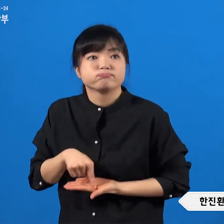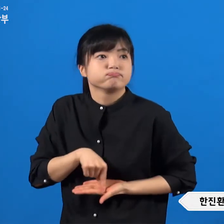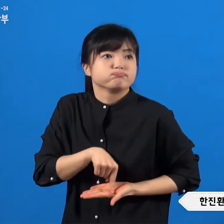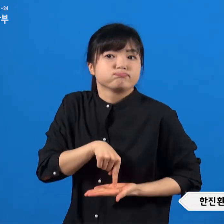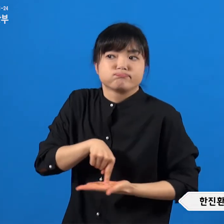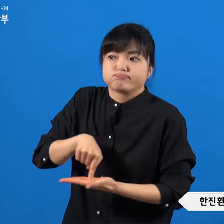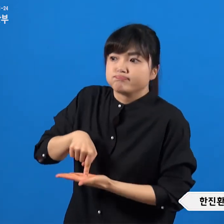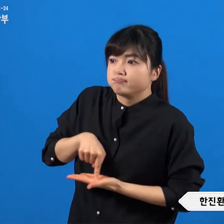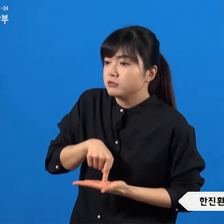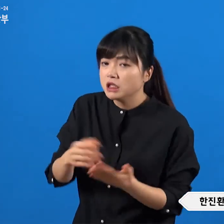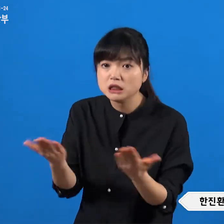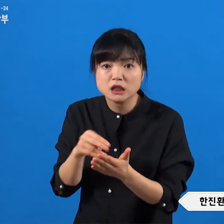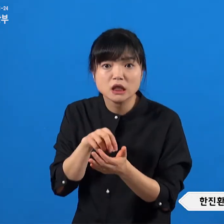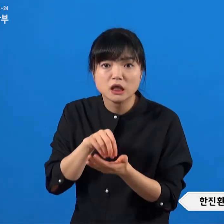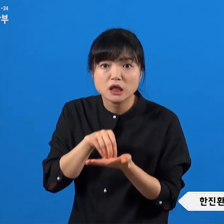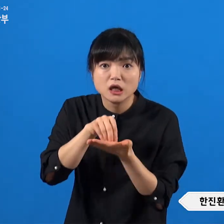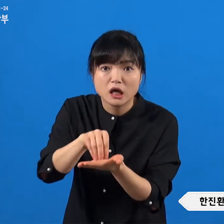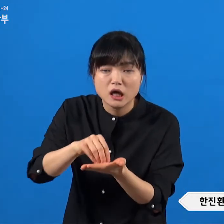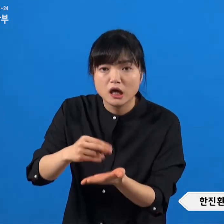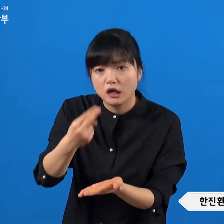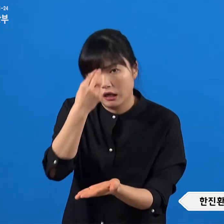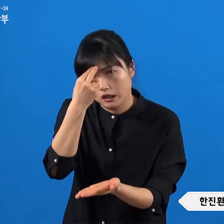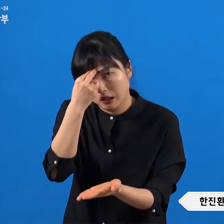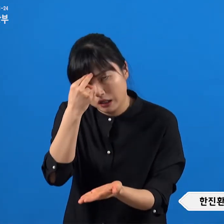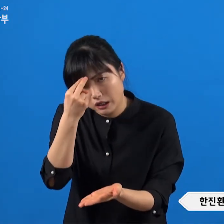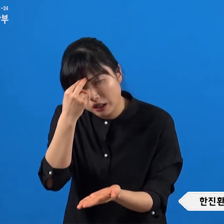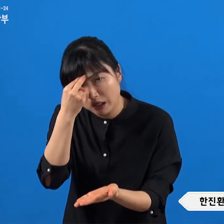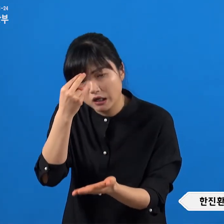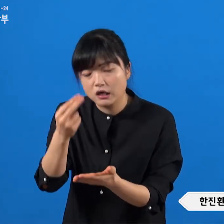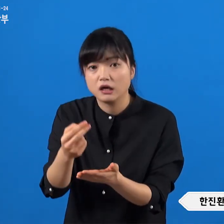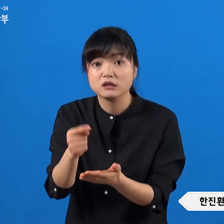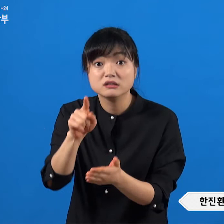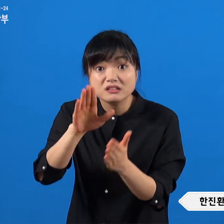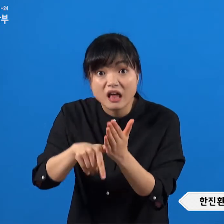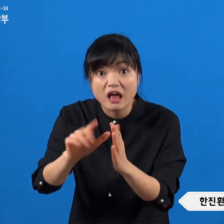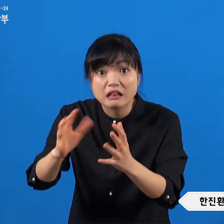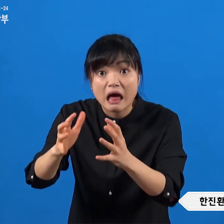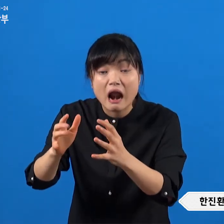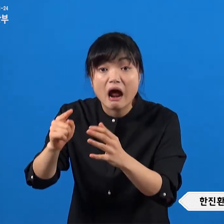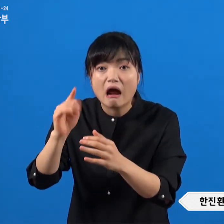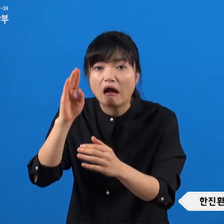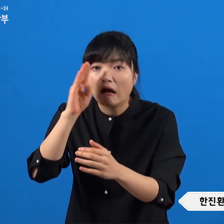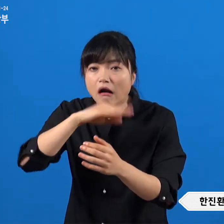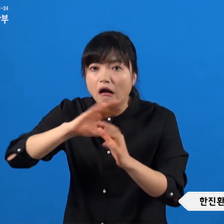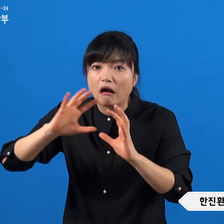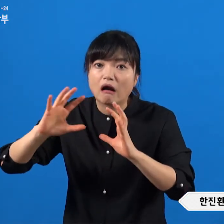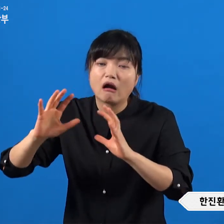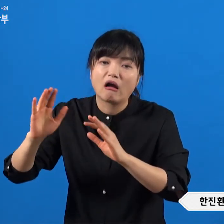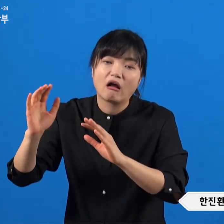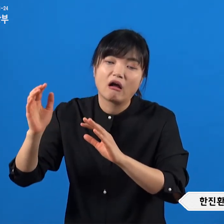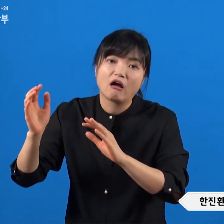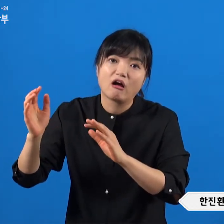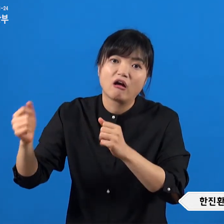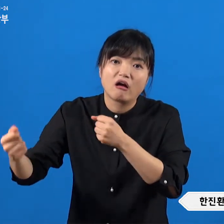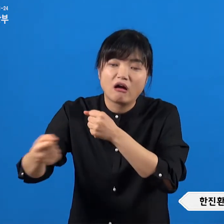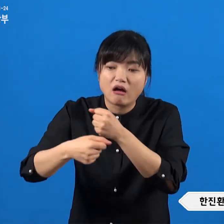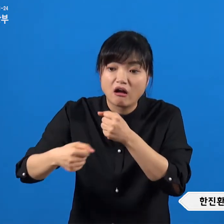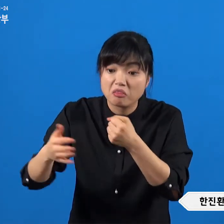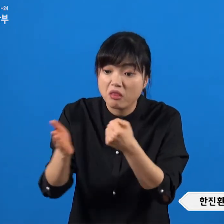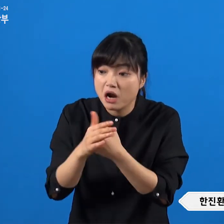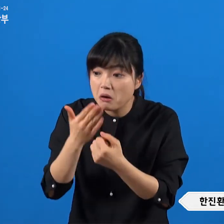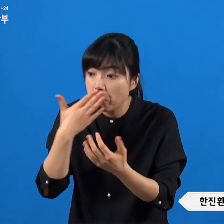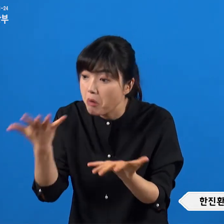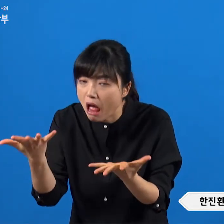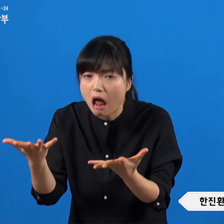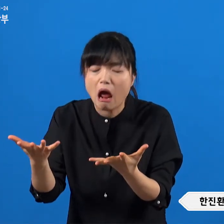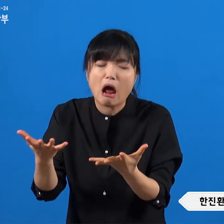아무도 취직도 시켜주는 데가 없습니다. 엎친 데 덮친 격으로 그날에 큰 흉년이 들어서 이제 완전히